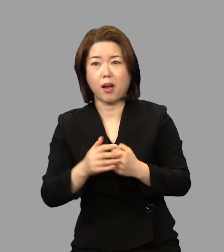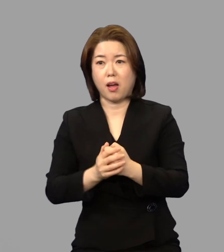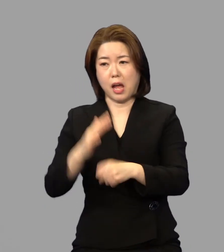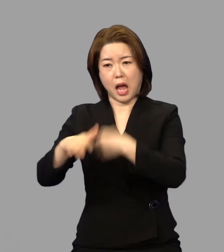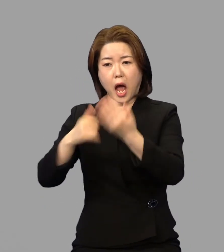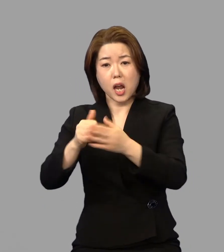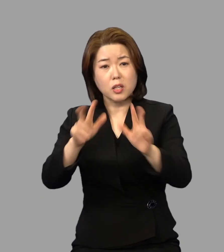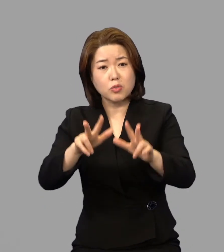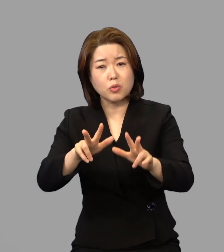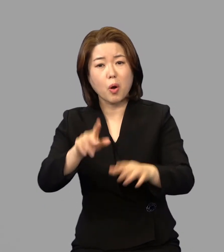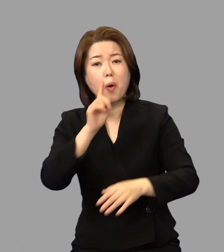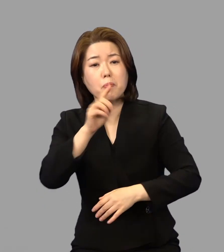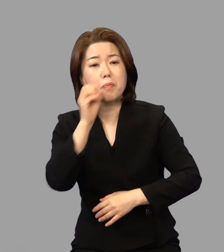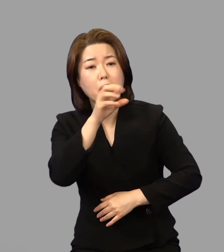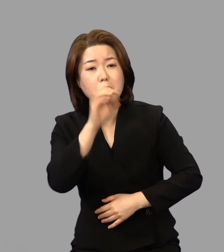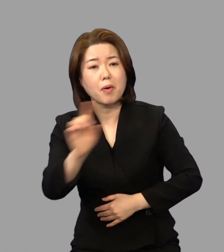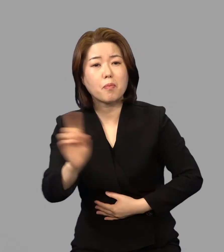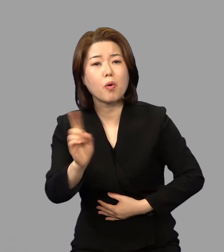하나님께서 뭐라고 하십니까?